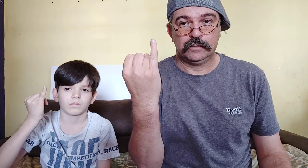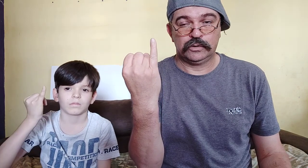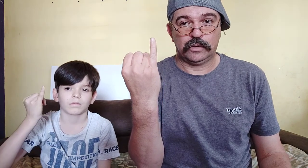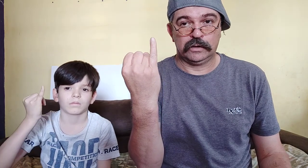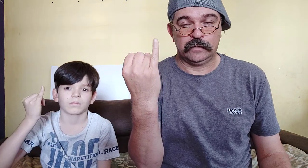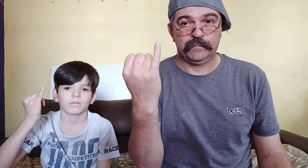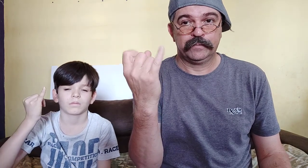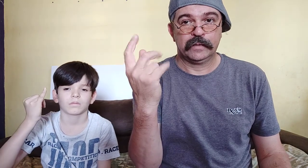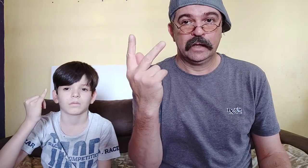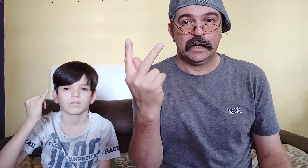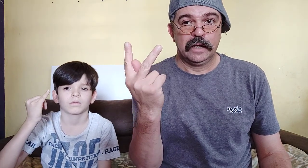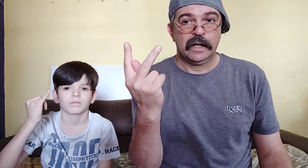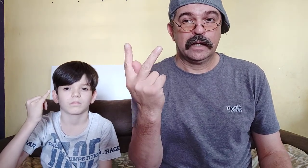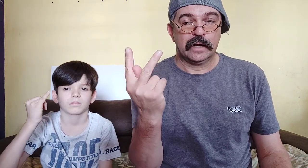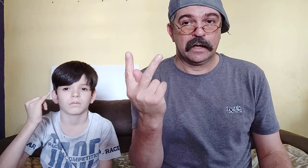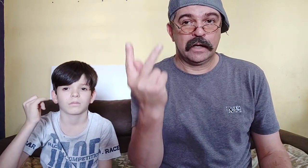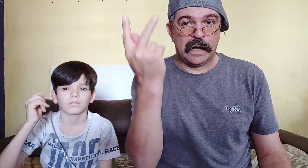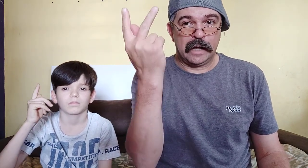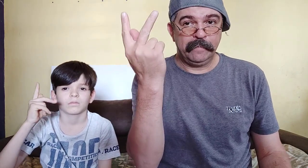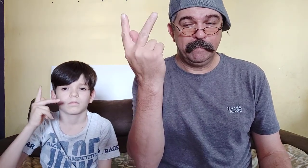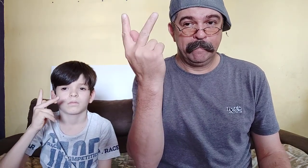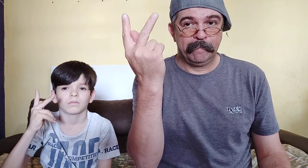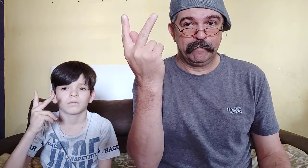J. K.